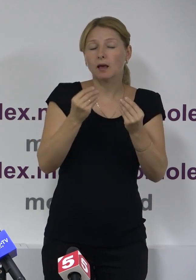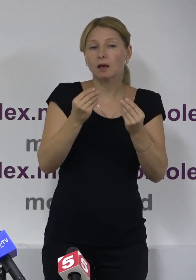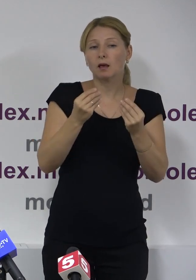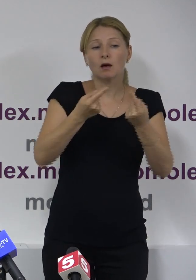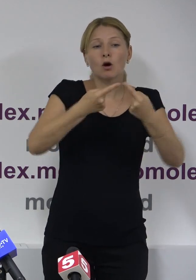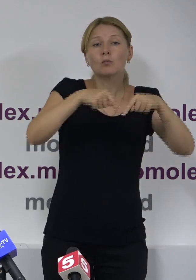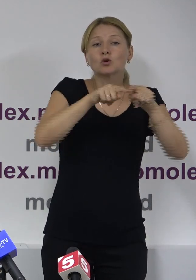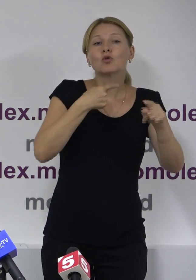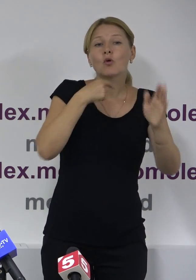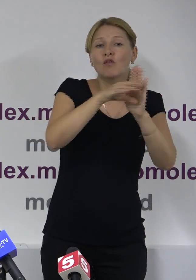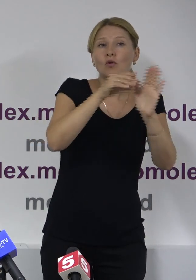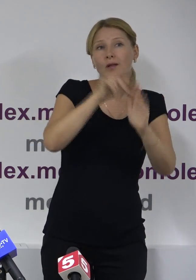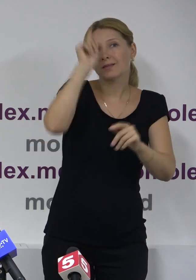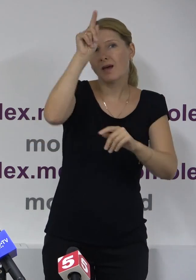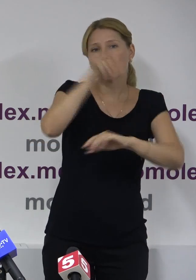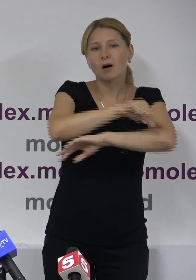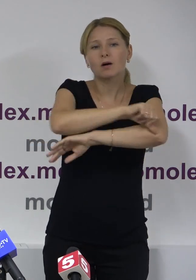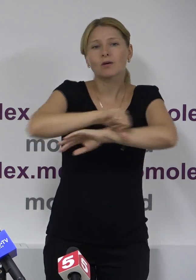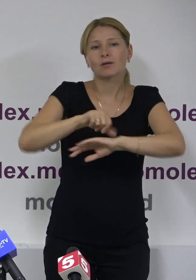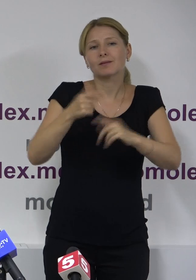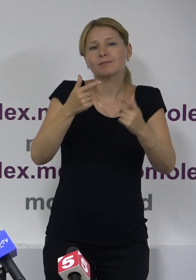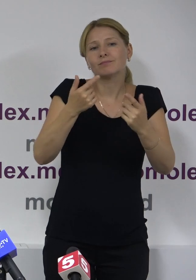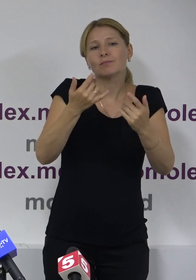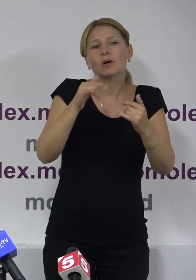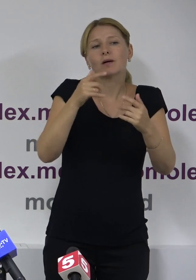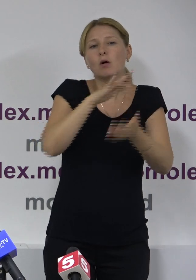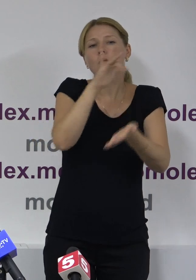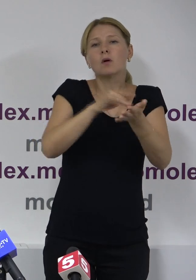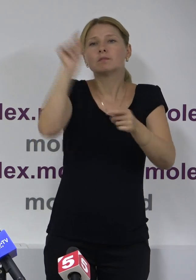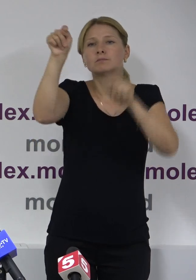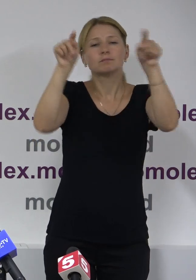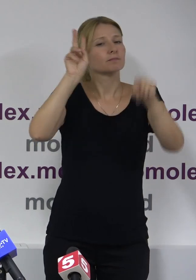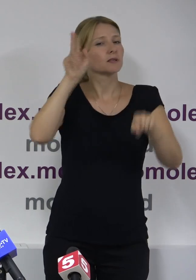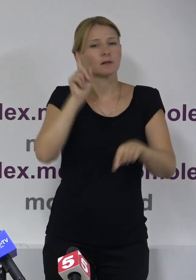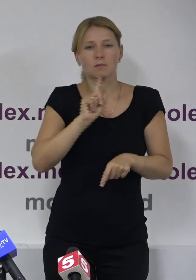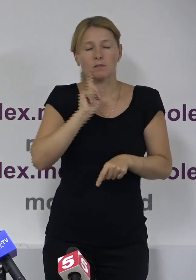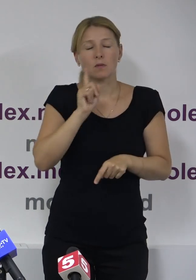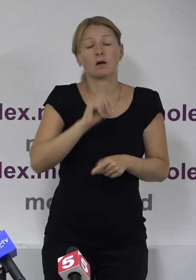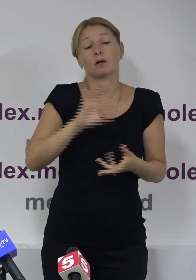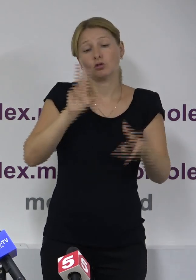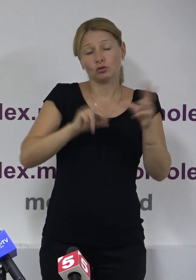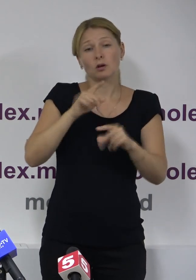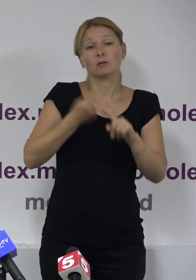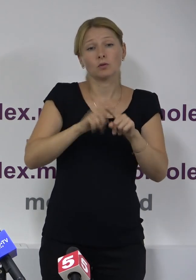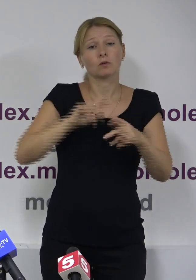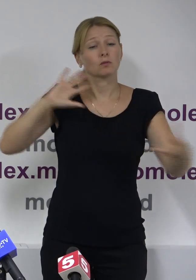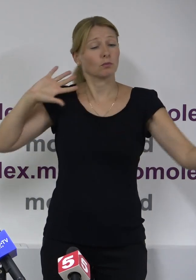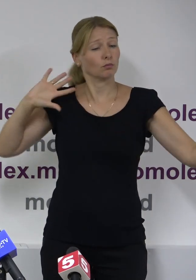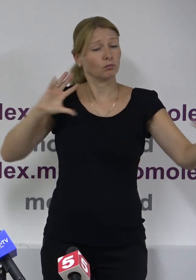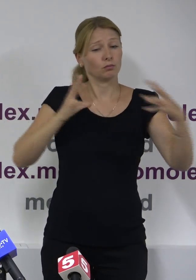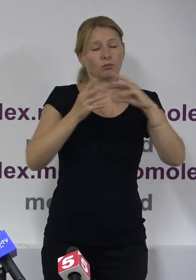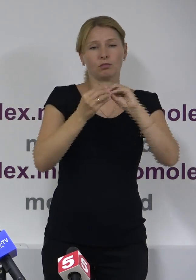votare, peste hotare în anumite țări. Respectiv, toate aceste lucruri au cumulat la